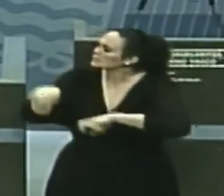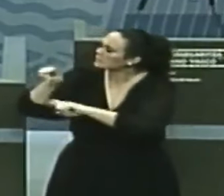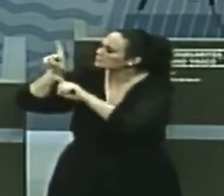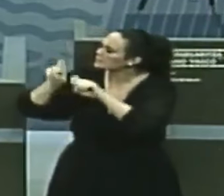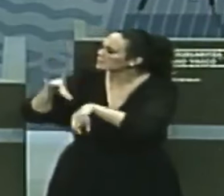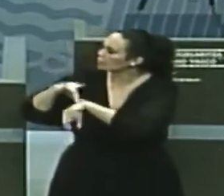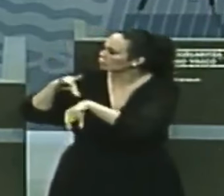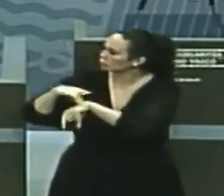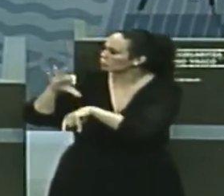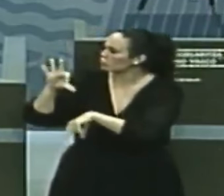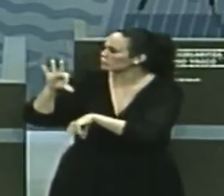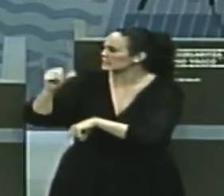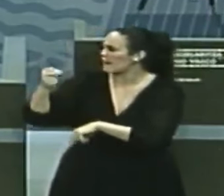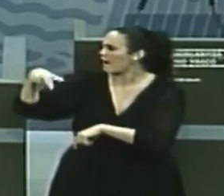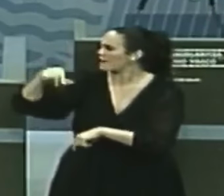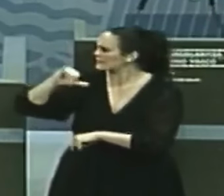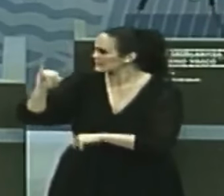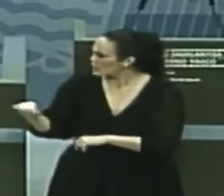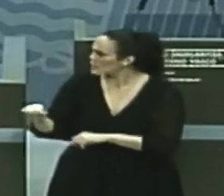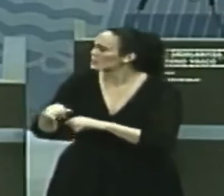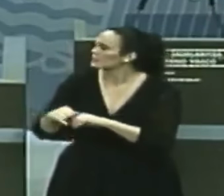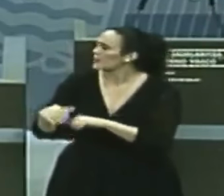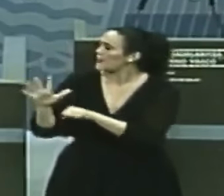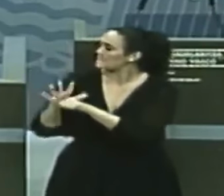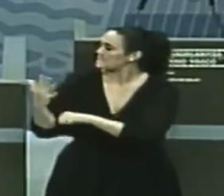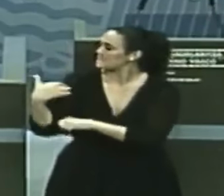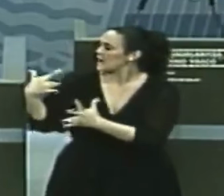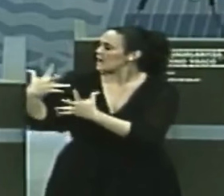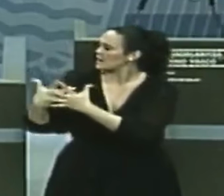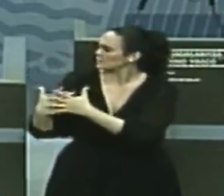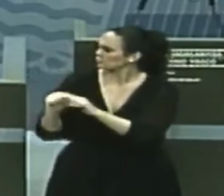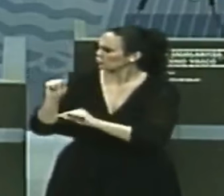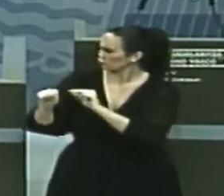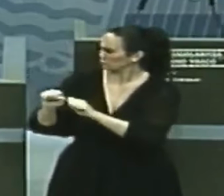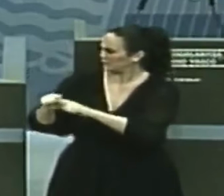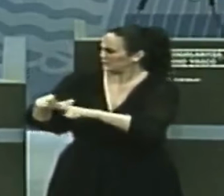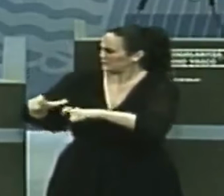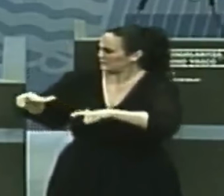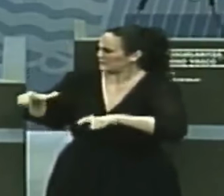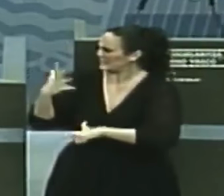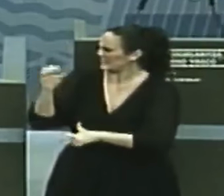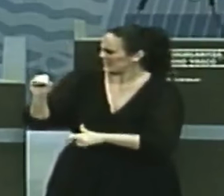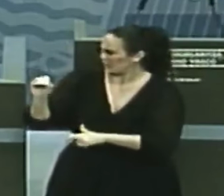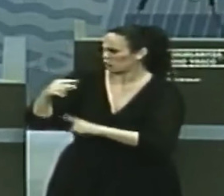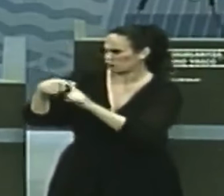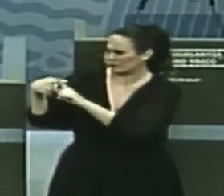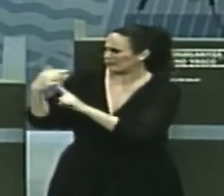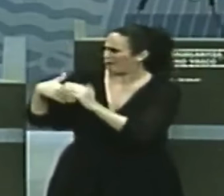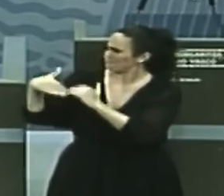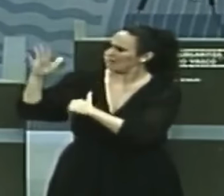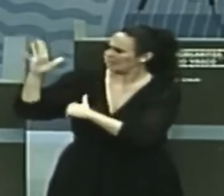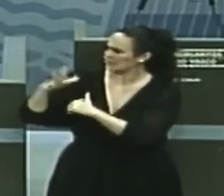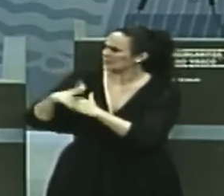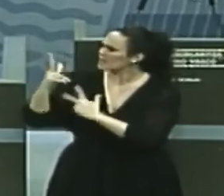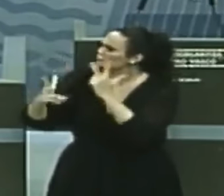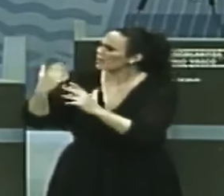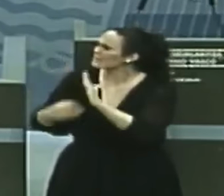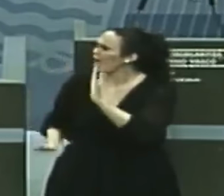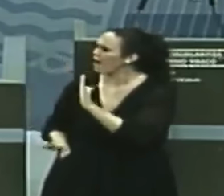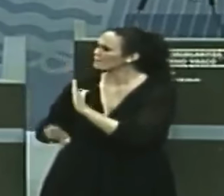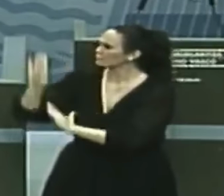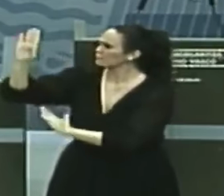doctor sánchez desde el pasado martes el número de nuevos contagios diarios supera los 500 positivos estamos en euskadi allá en el pico de la pandemia